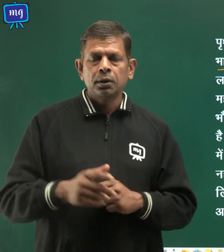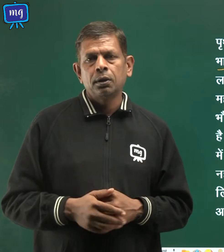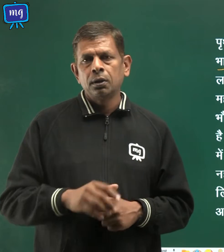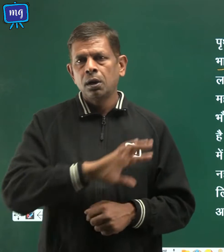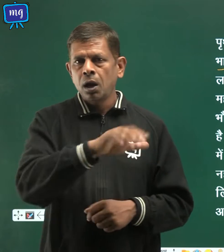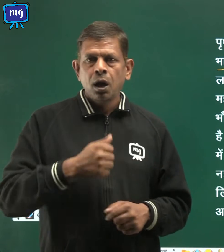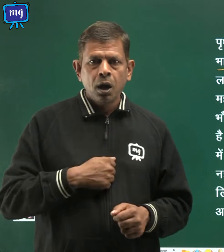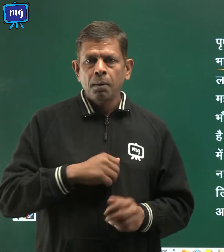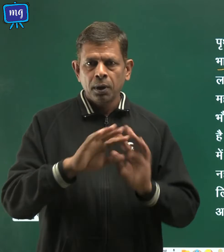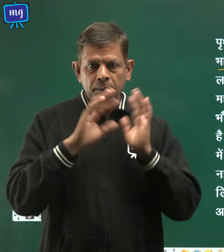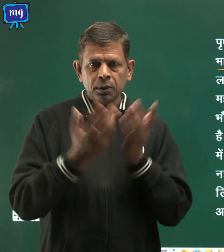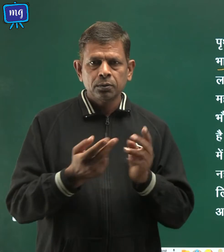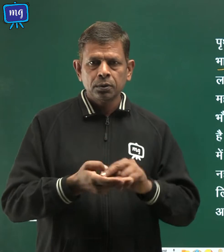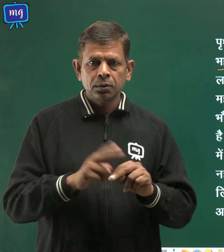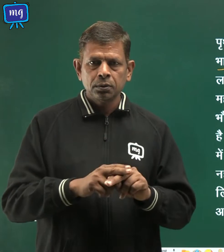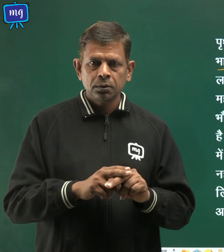हमारी पृथ्वी का